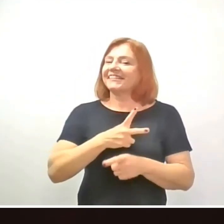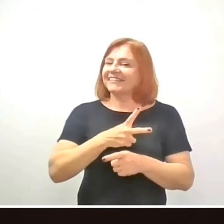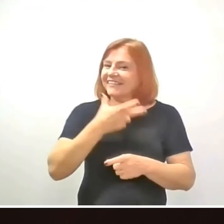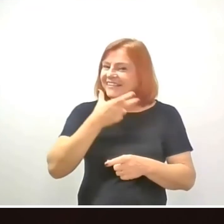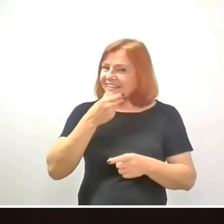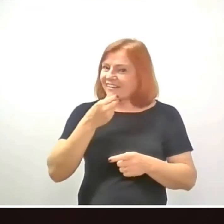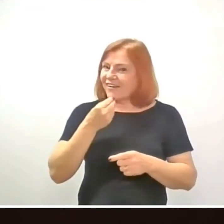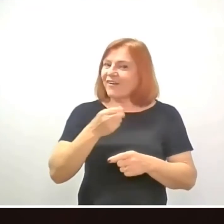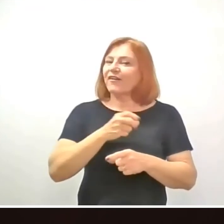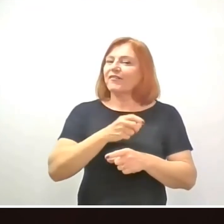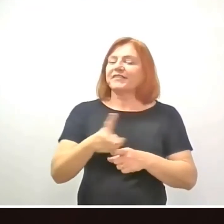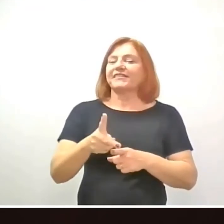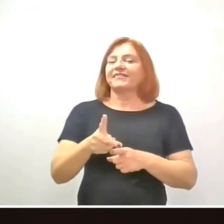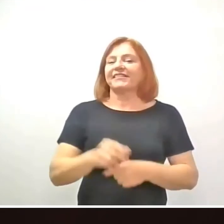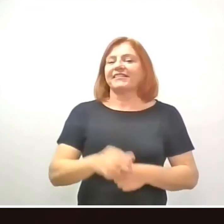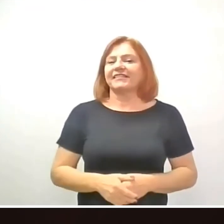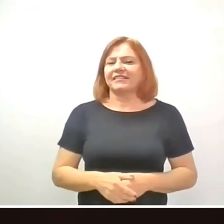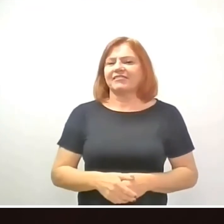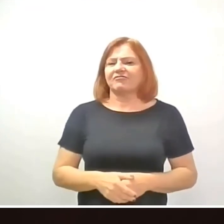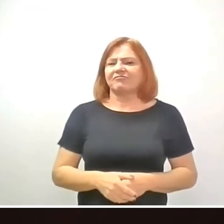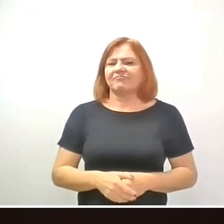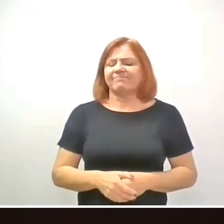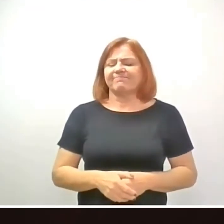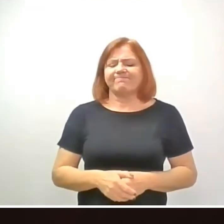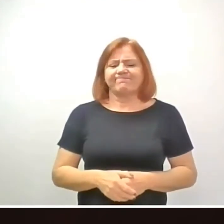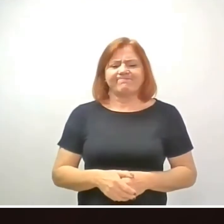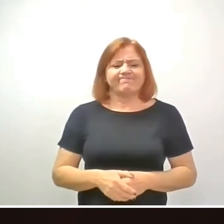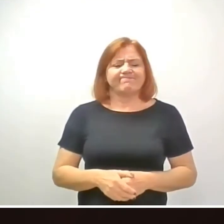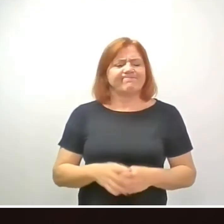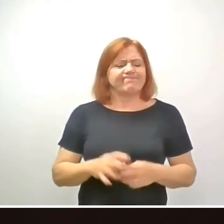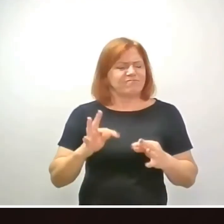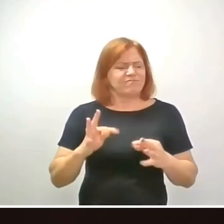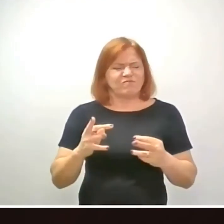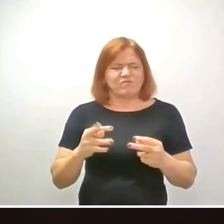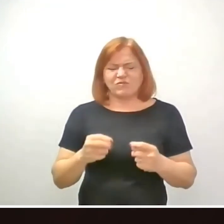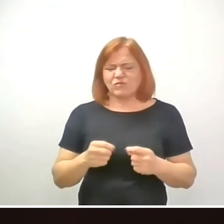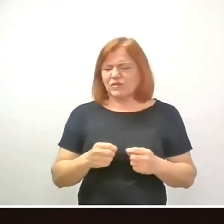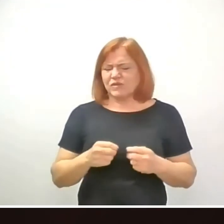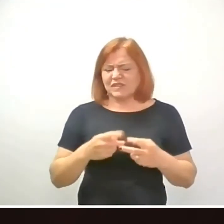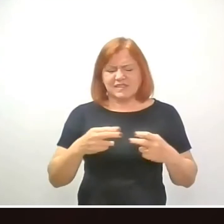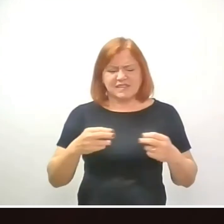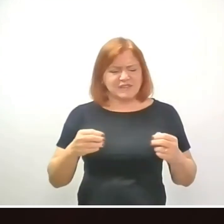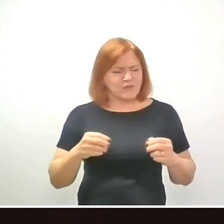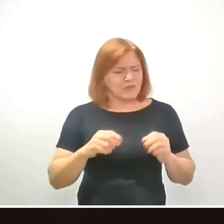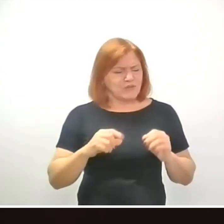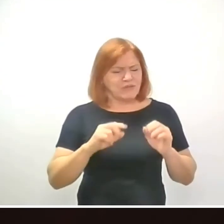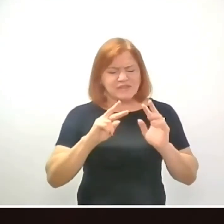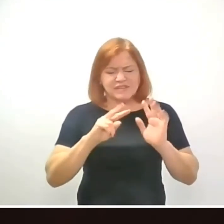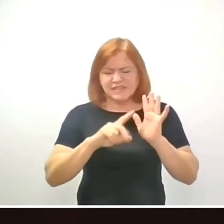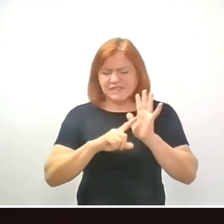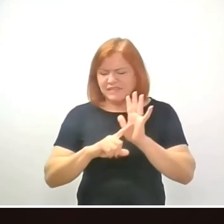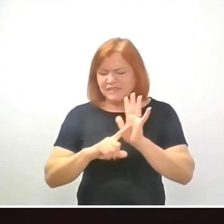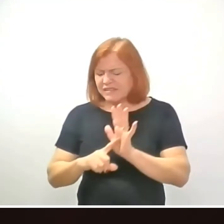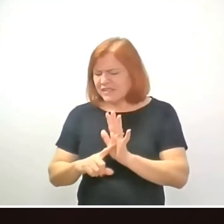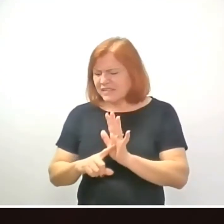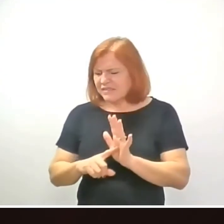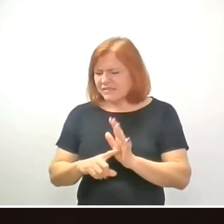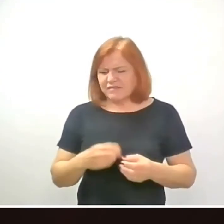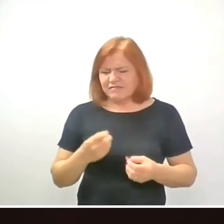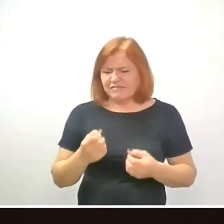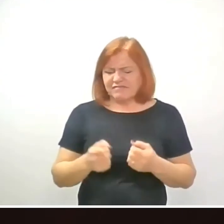tão deprimente, tão cruel, tão difícil, irmãos, Deus mantém